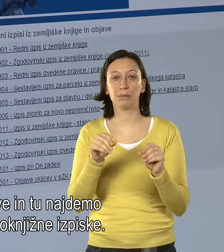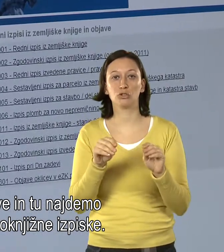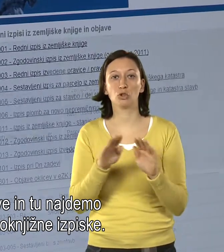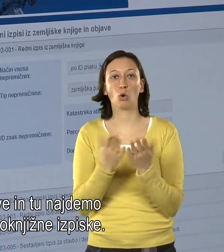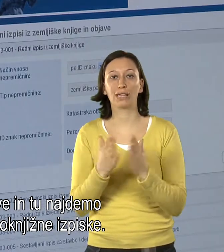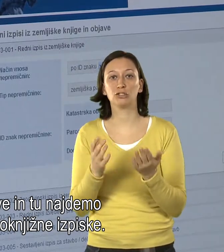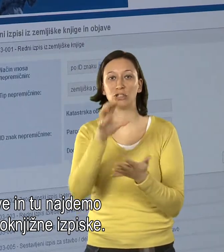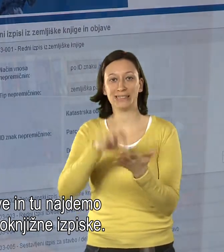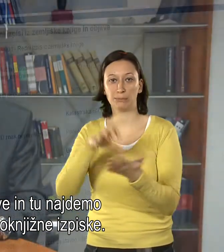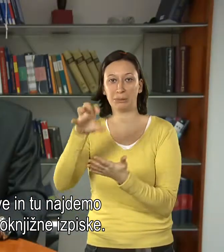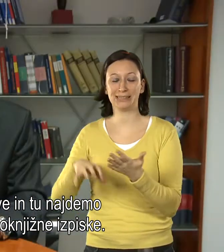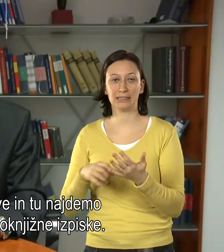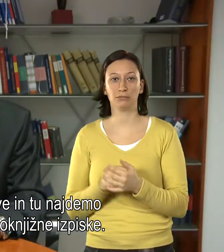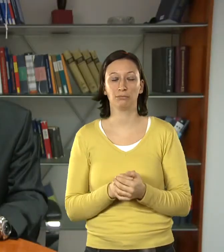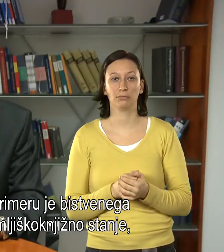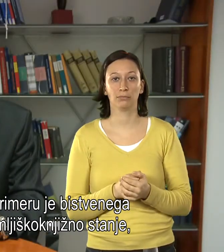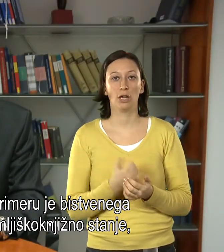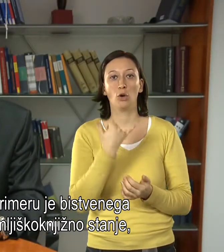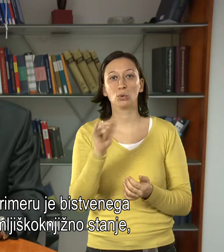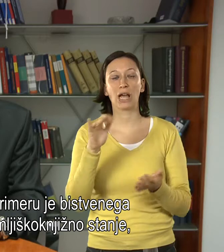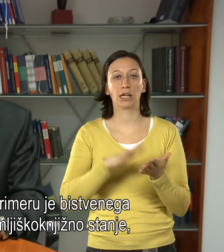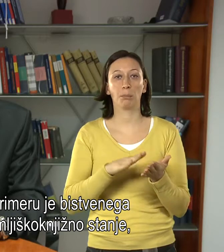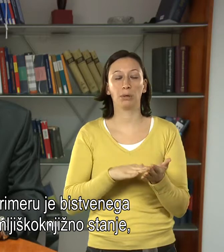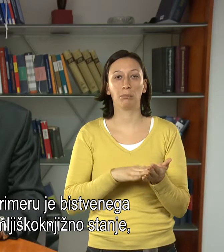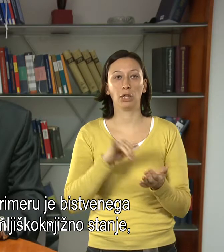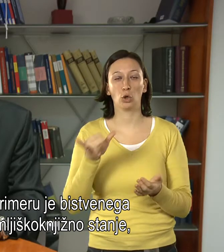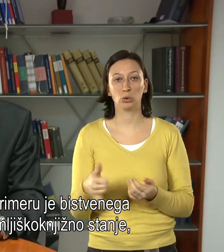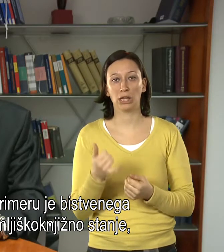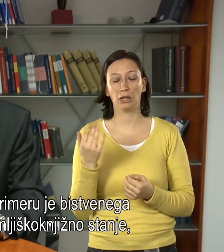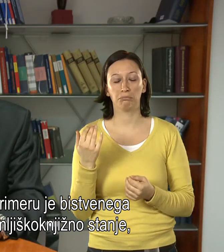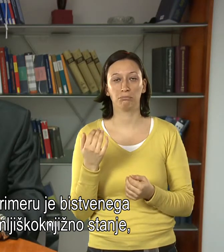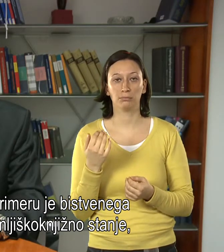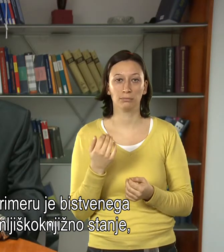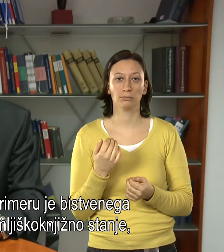zemljiškoknjižni izpiski. V vsakem primeru je